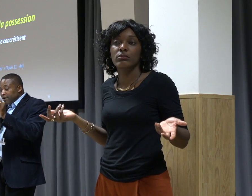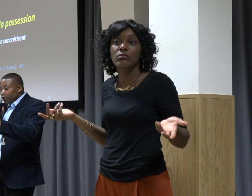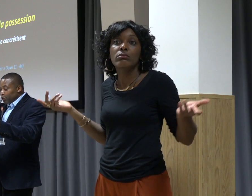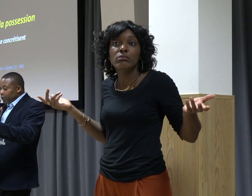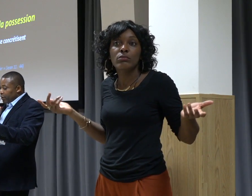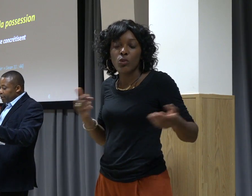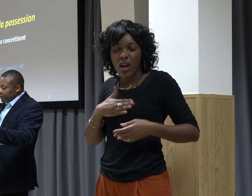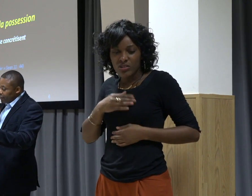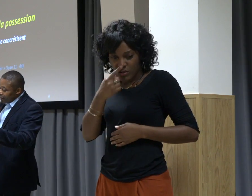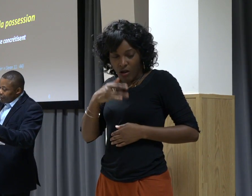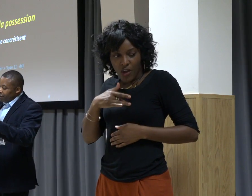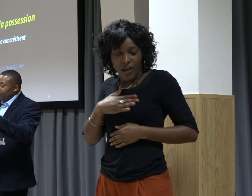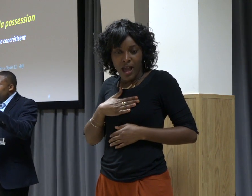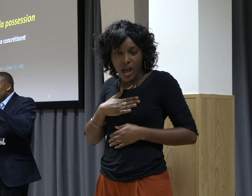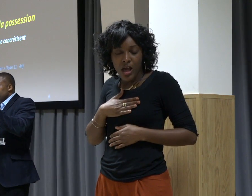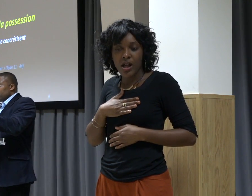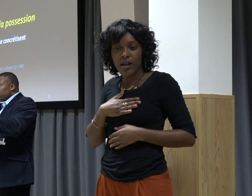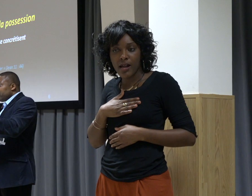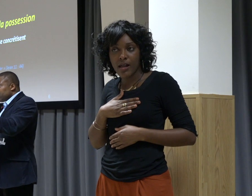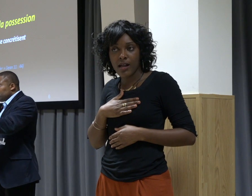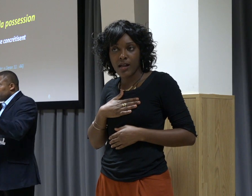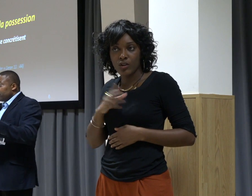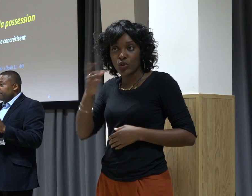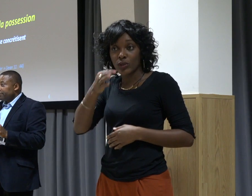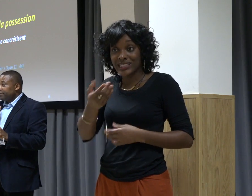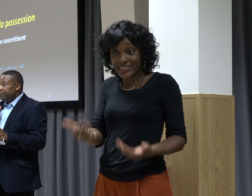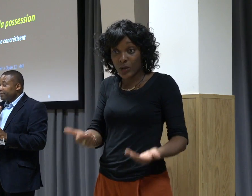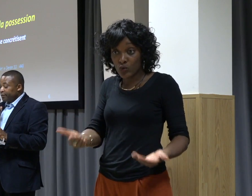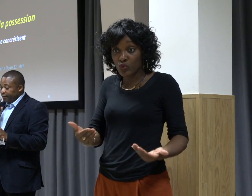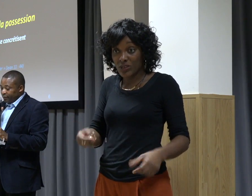Si dans votre cœur, le Seigneur vous dit c'est aujourd'hui,